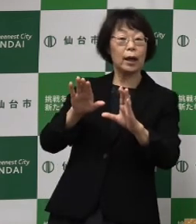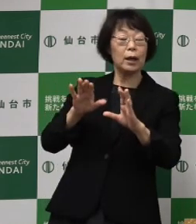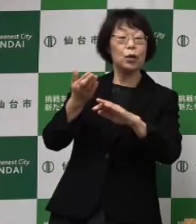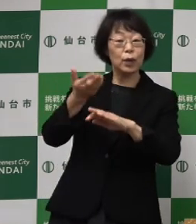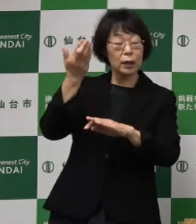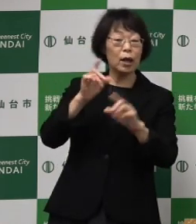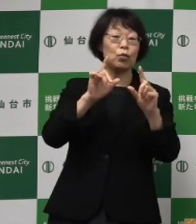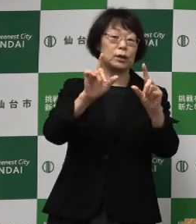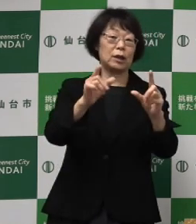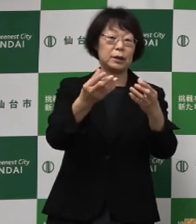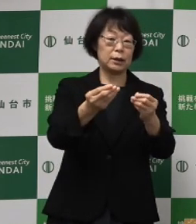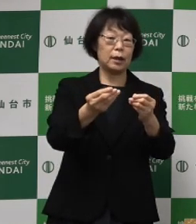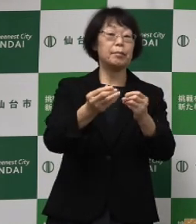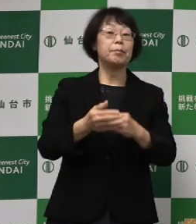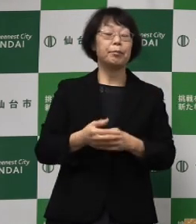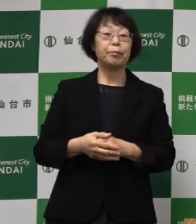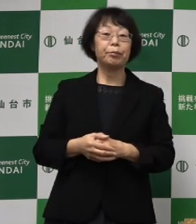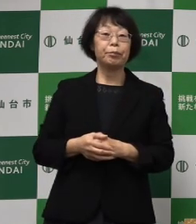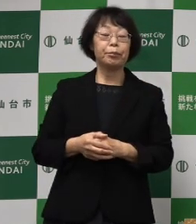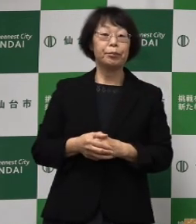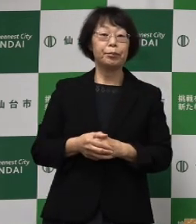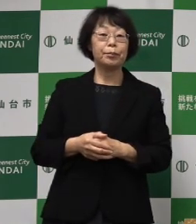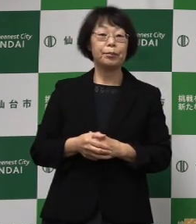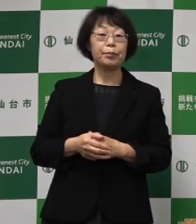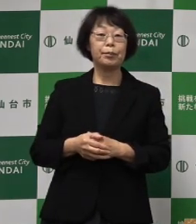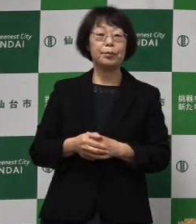上で申し上げたところです。